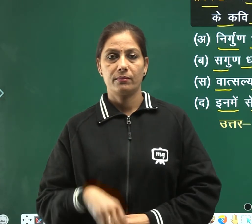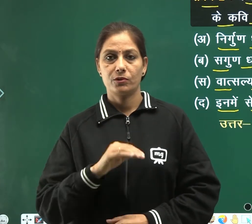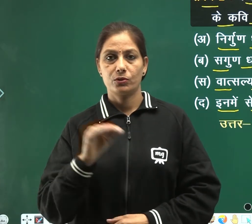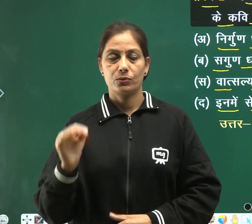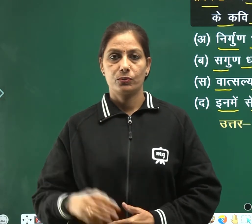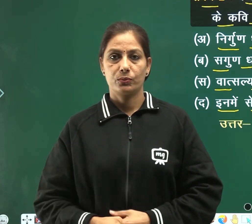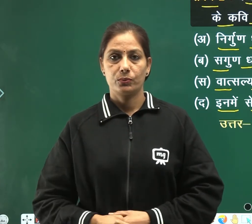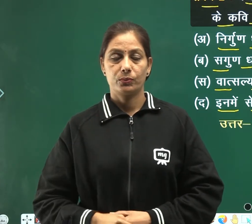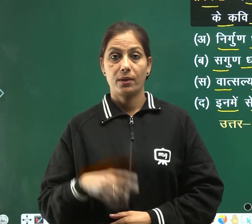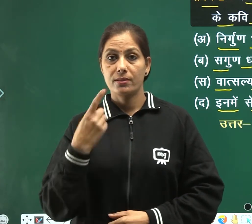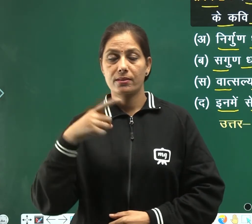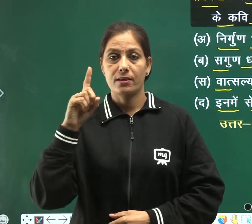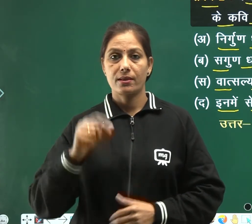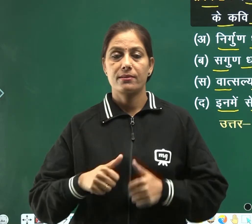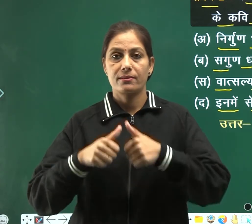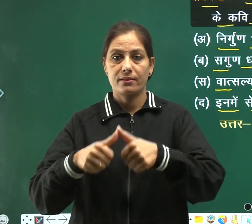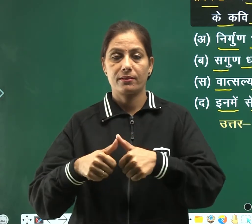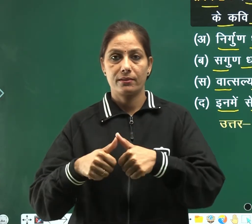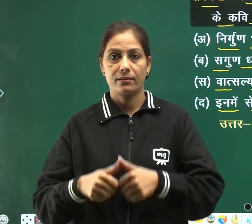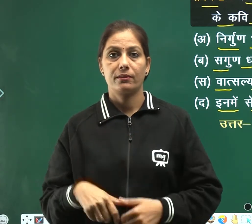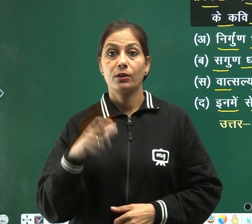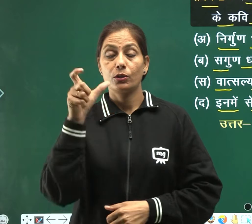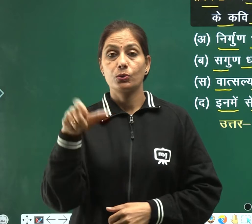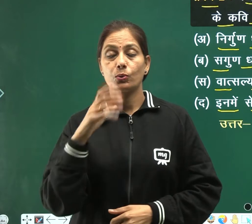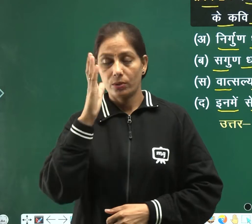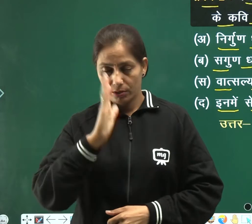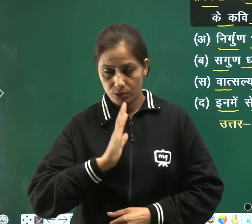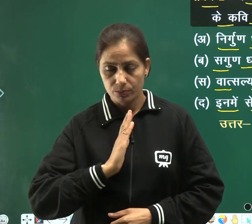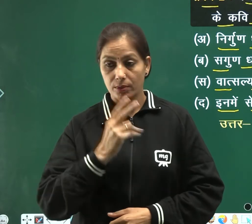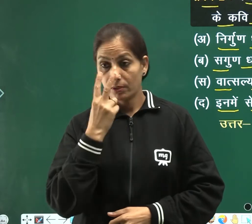बच्चों, सही उत्तर है निर्गुण धारा के।